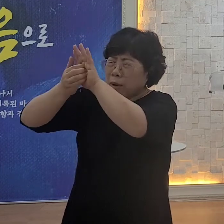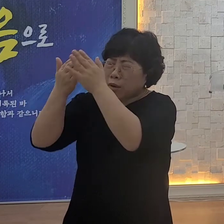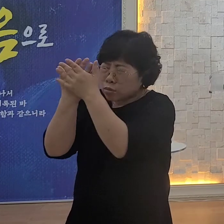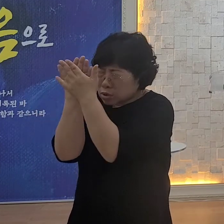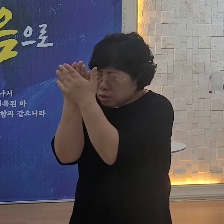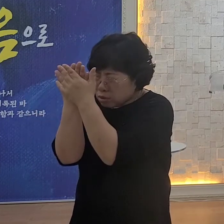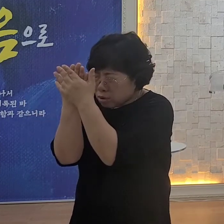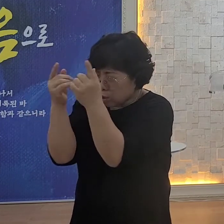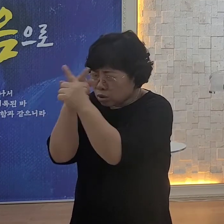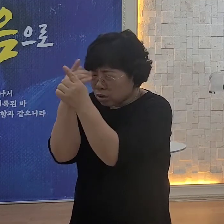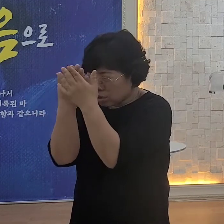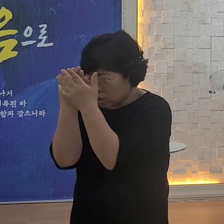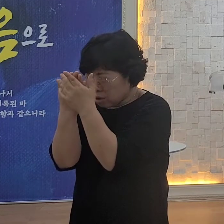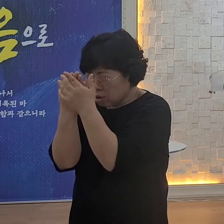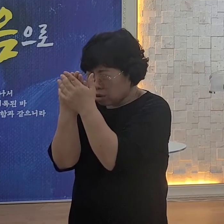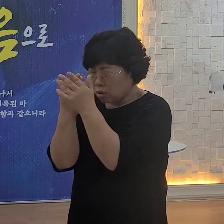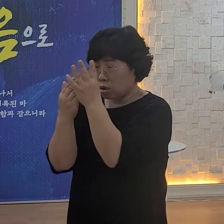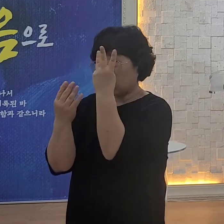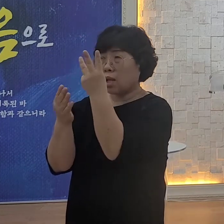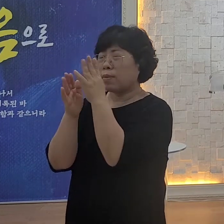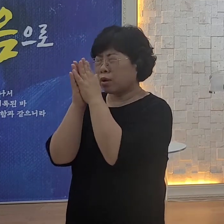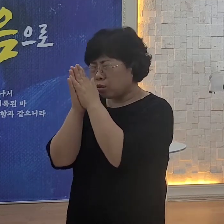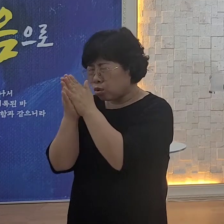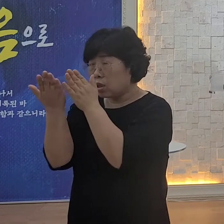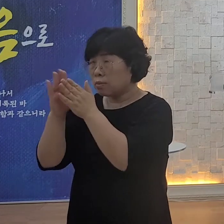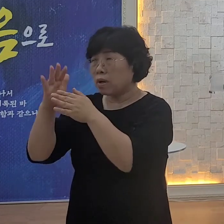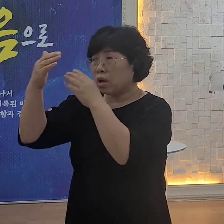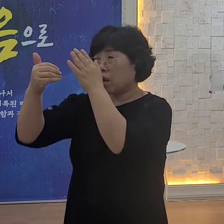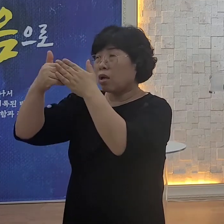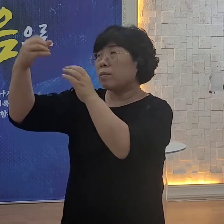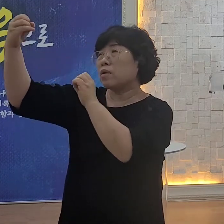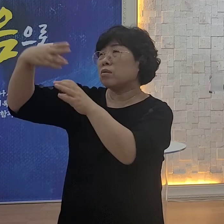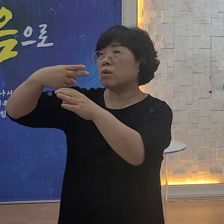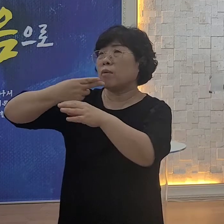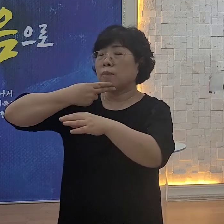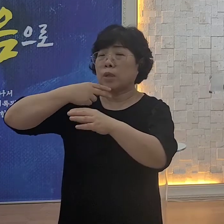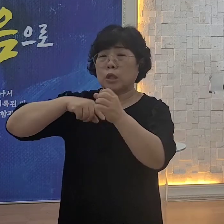3번이나 간구했지만 왜 안 들으셨다고요? 자만하지 않게.